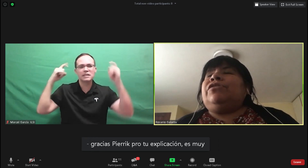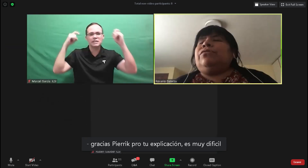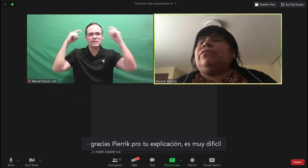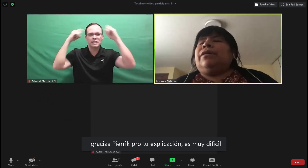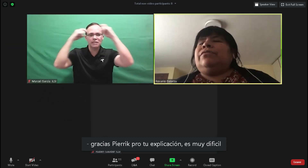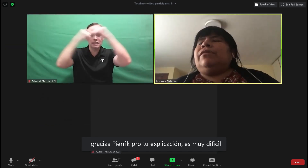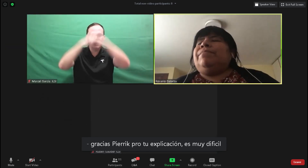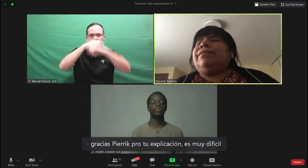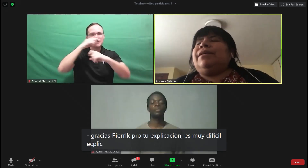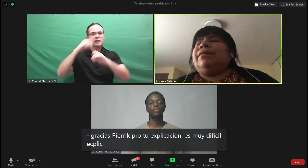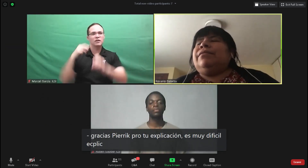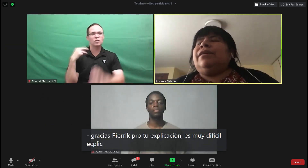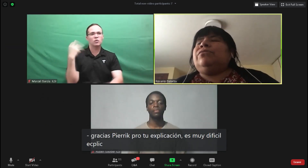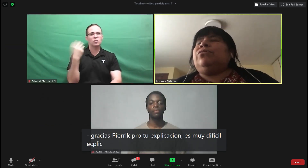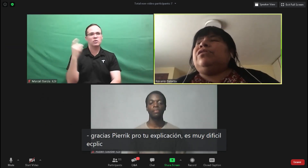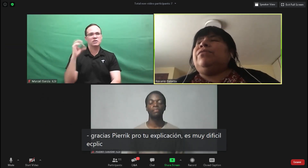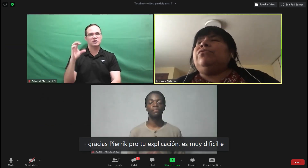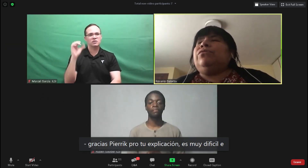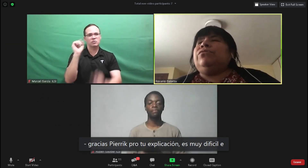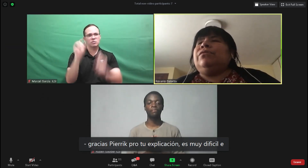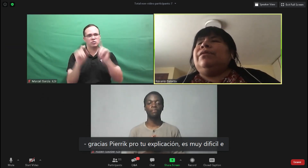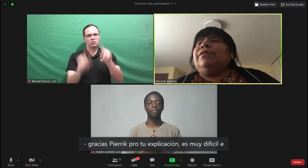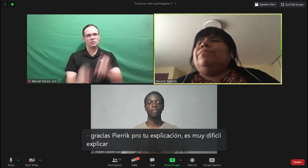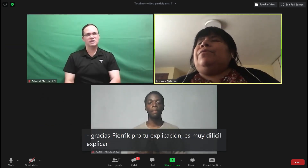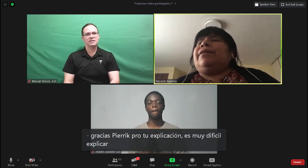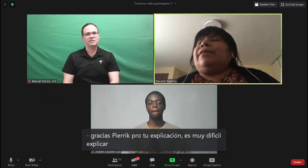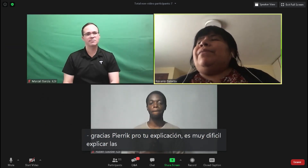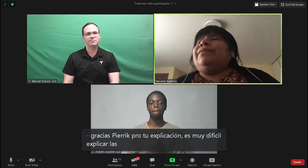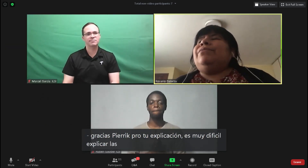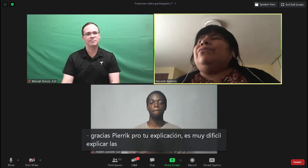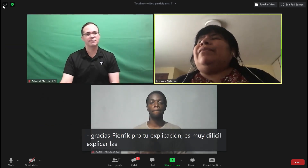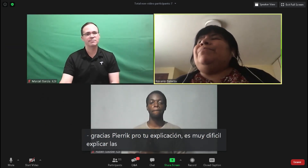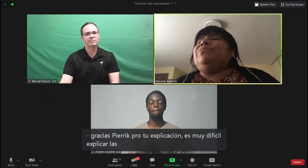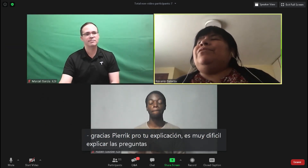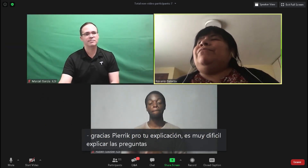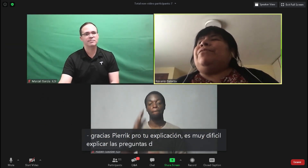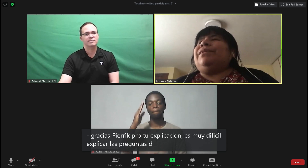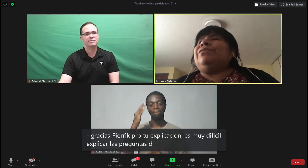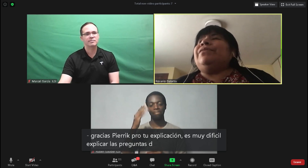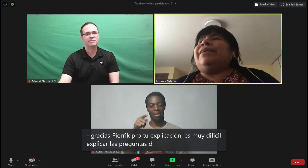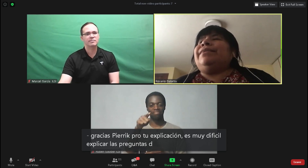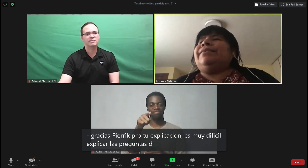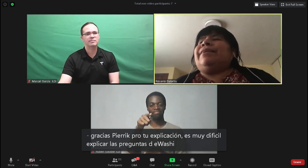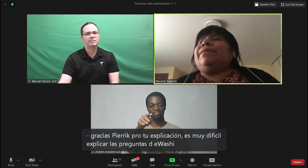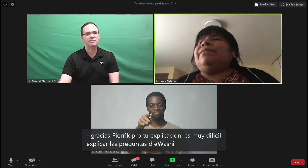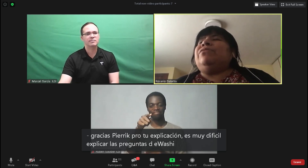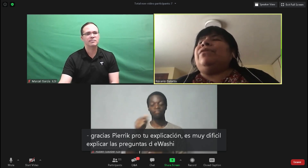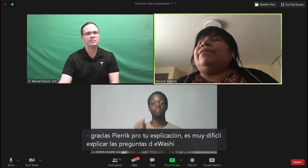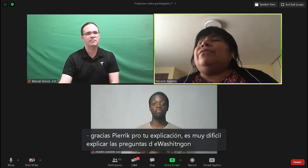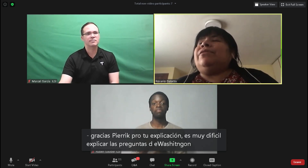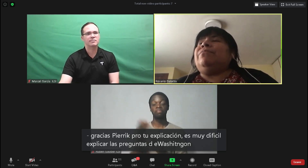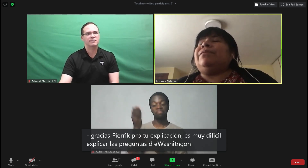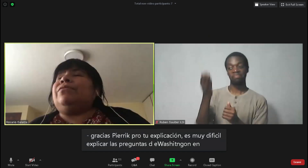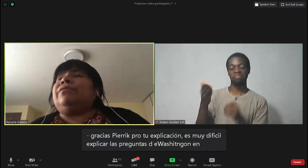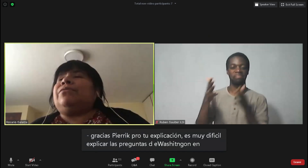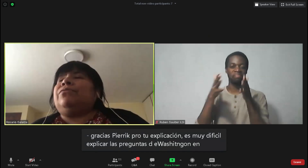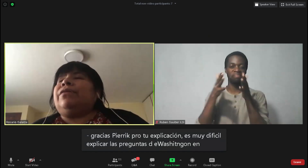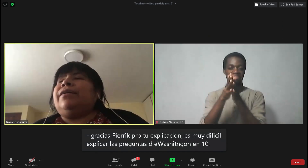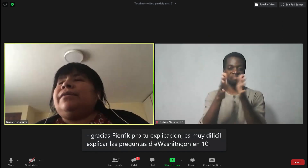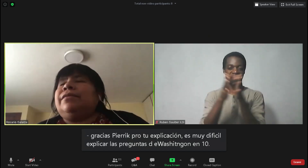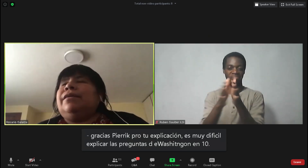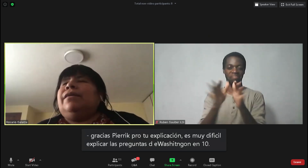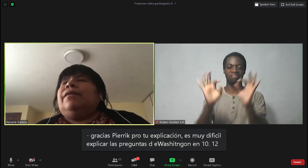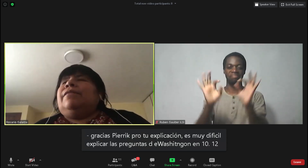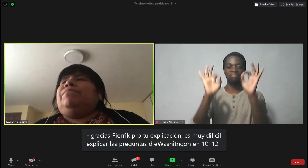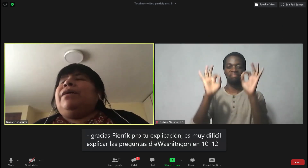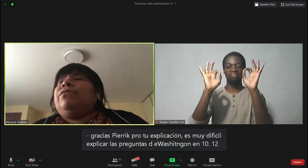de Washington en solamente 10 o 12 minutos, porque realmente no tenemos mucha información quienes de repente no han tenido anteriormente contacto con